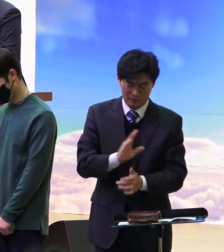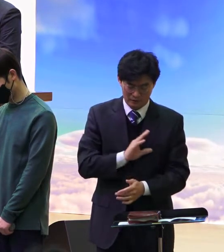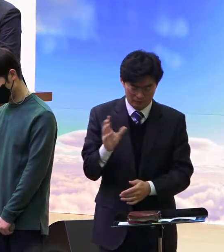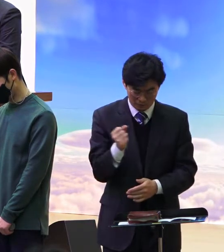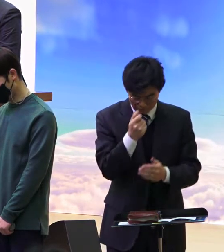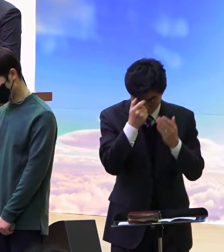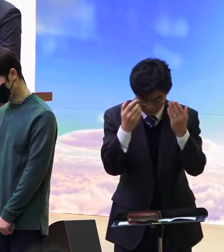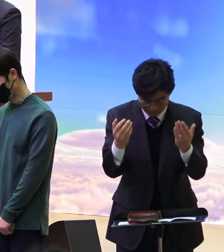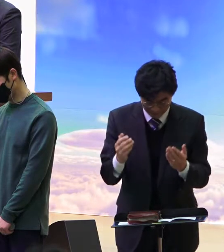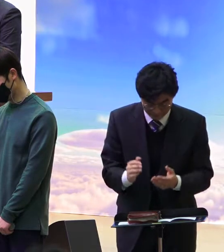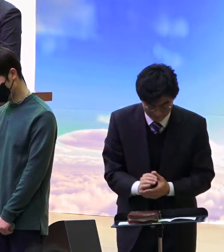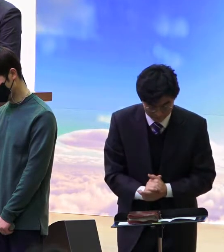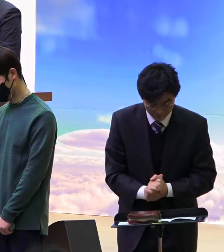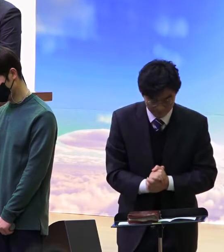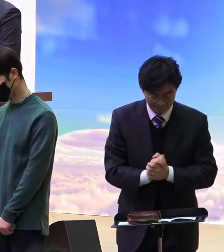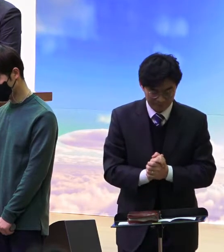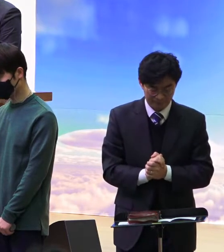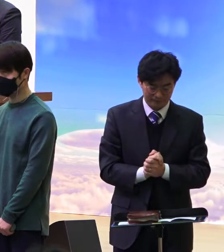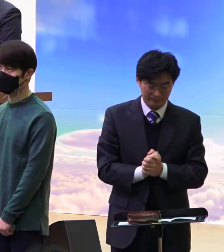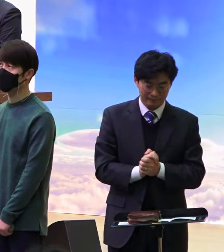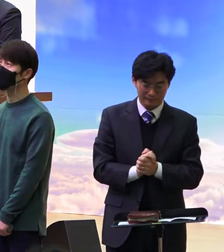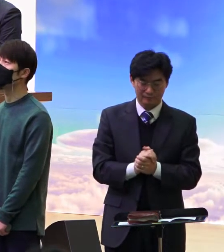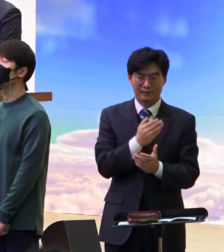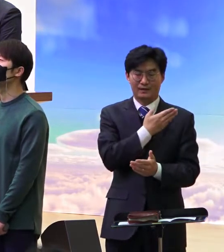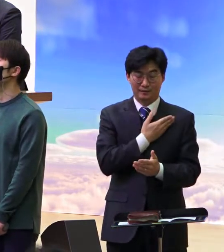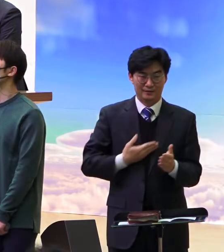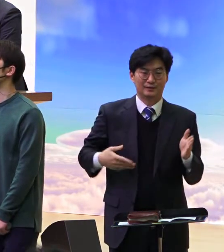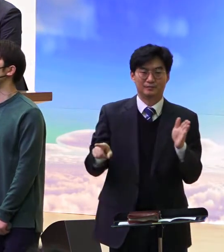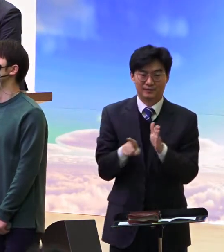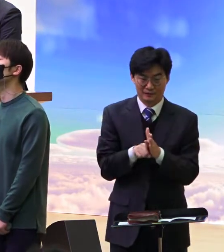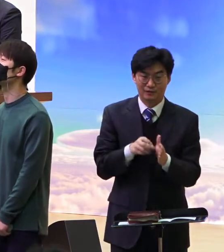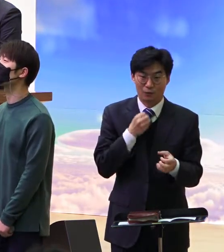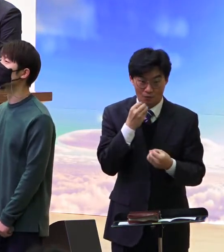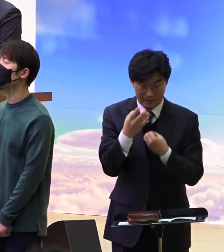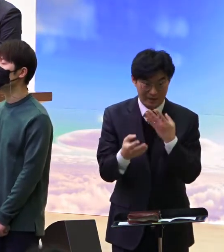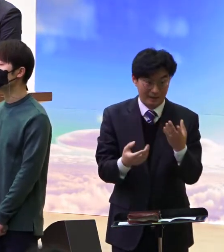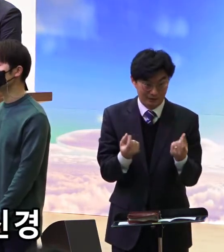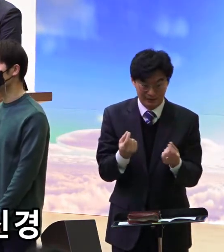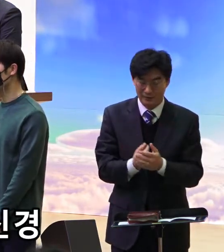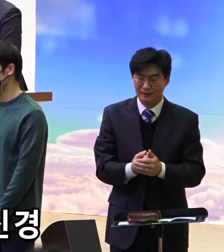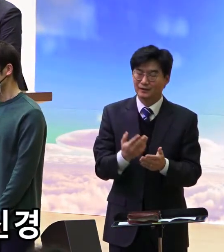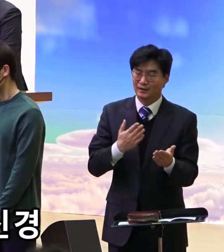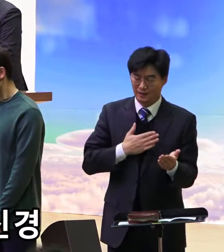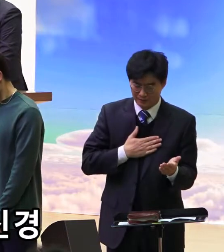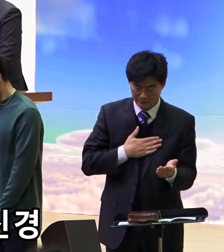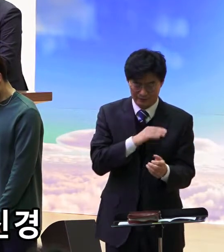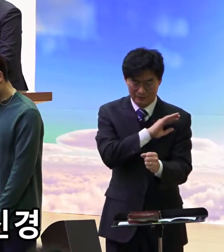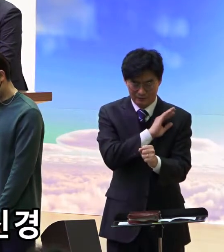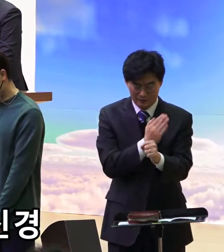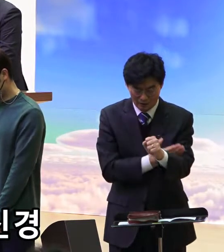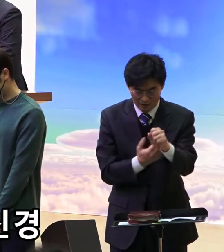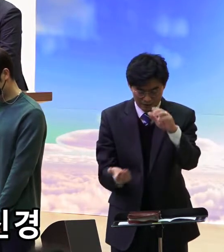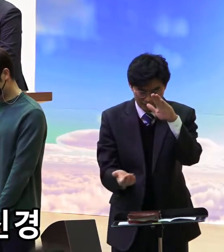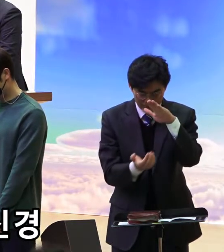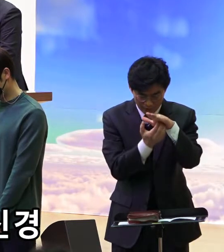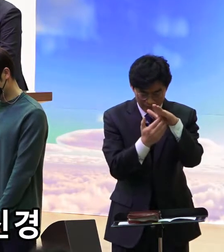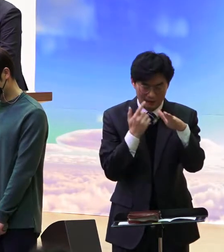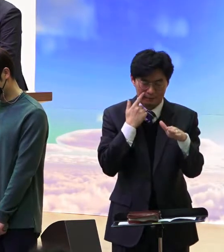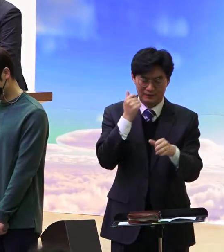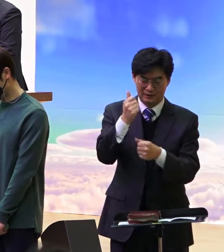기원하옵나이다. 아멘. 다같이 사도신경으로 우리의 신앙을 고백하겠습니다. 나는 전능하신